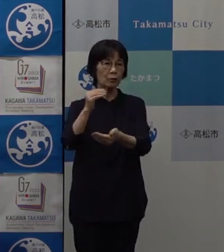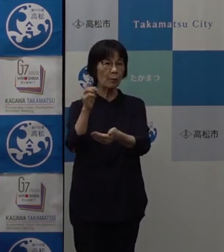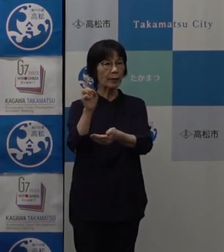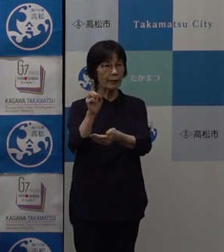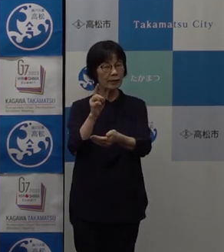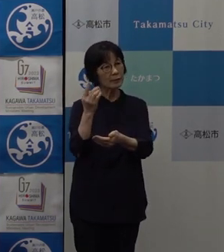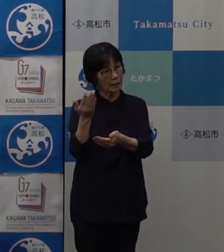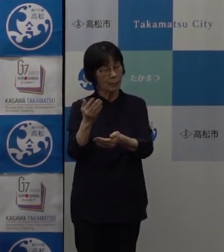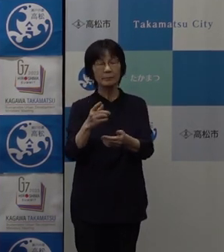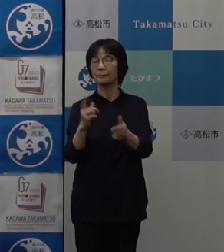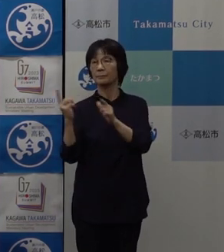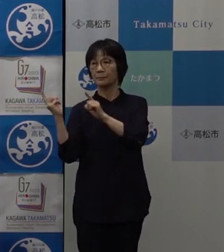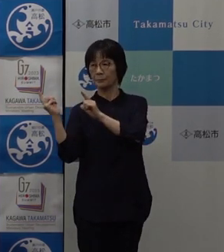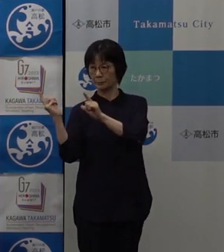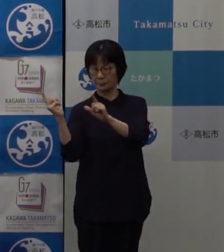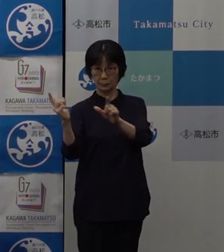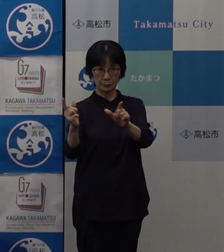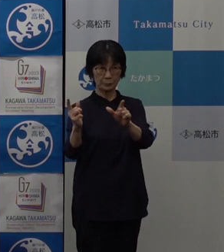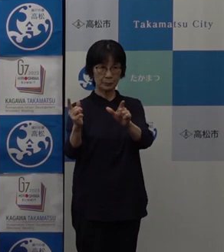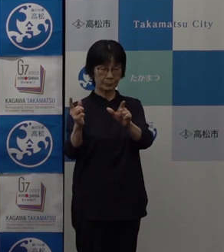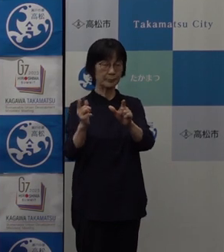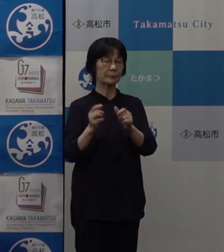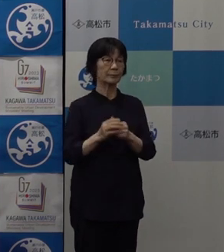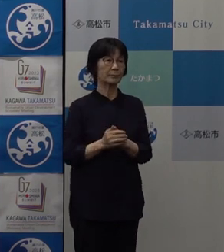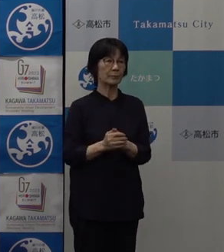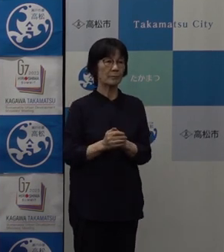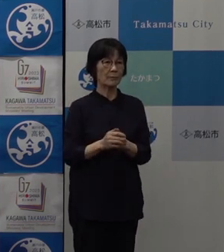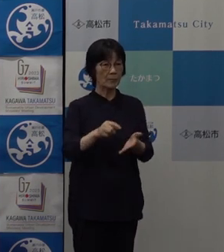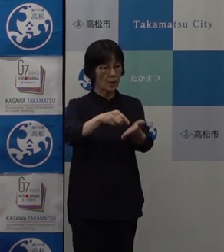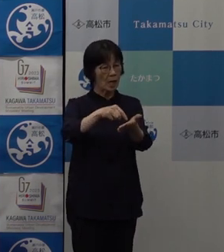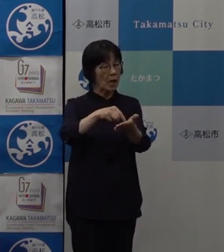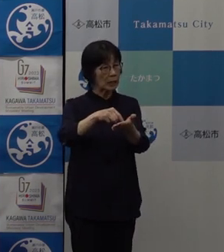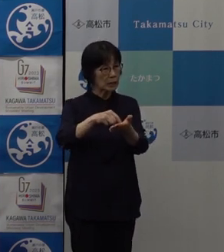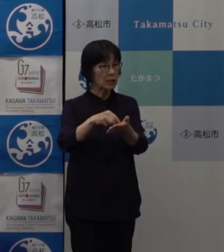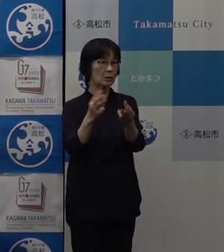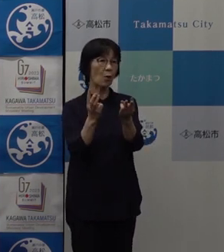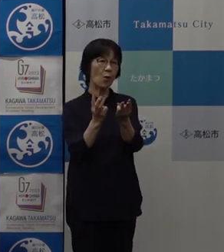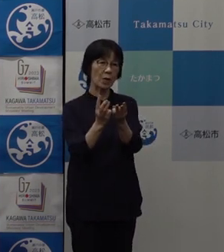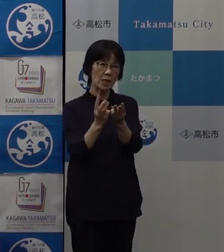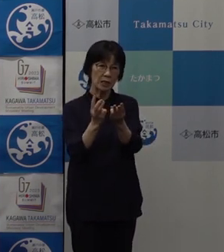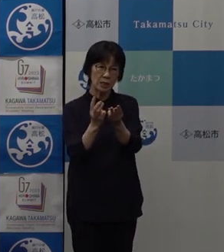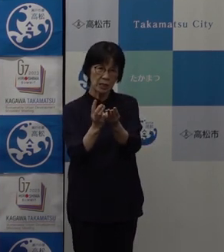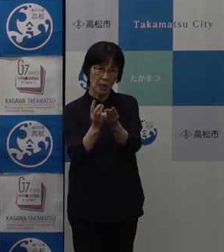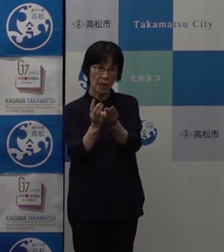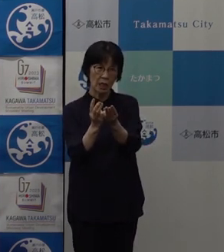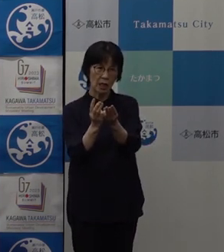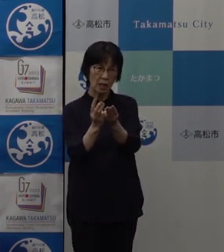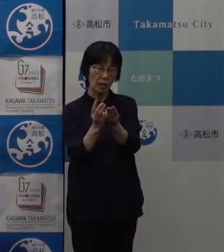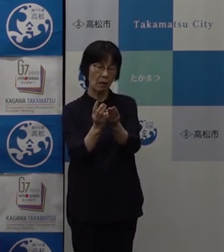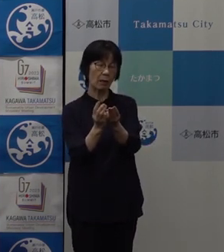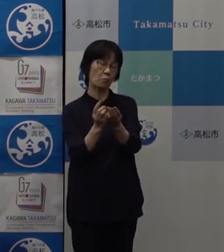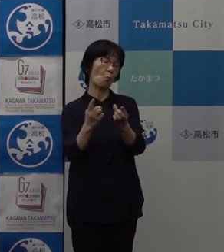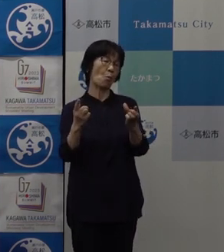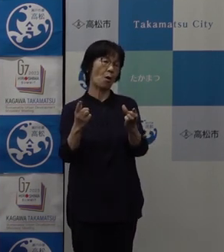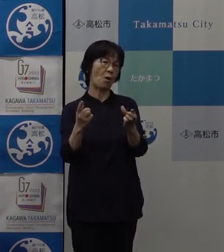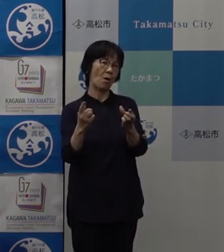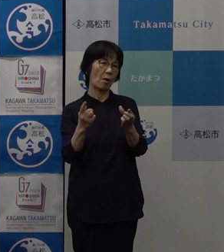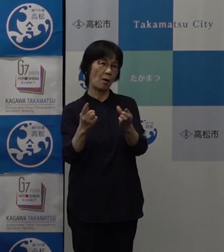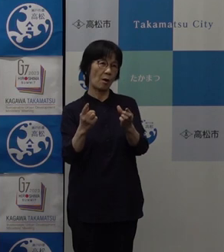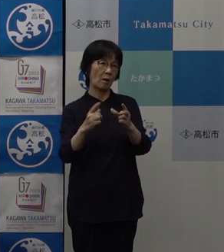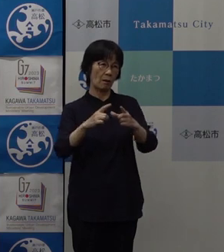マイナンバーにつきましては、もうすでに申請件数が8割を超えるような形で、まあ、かなり初期